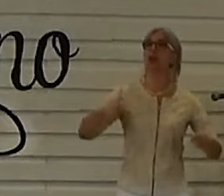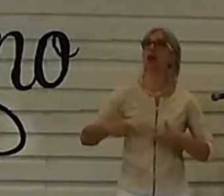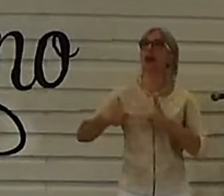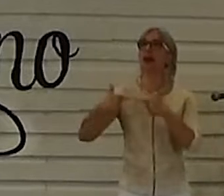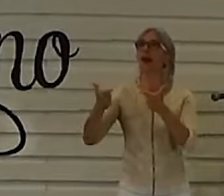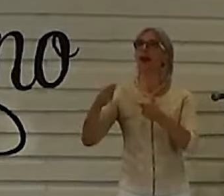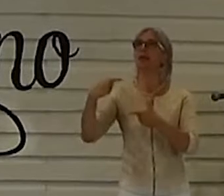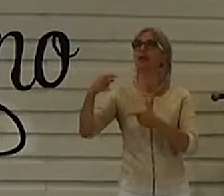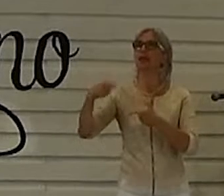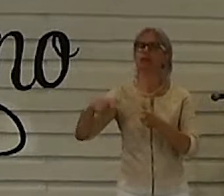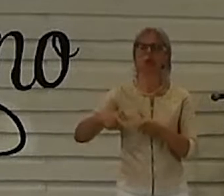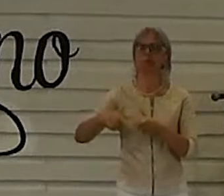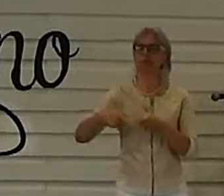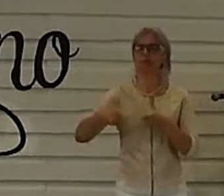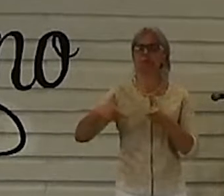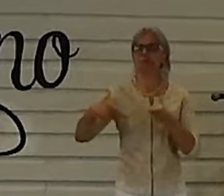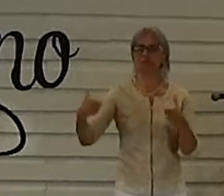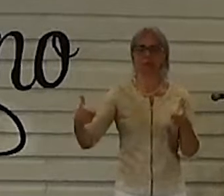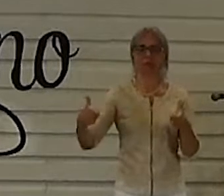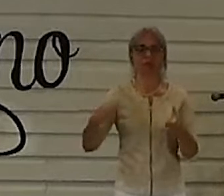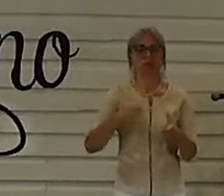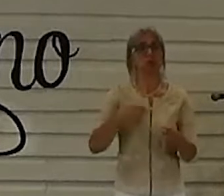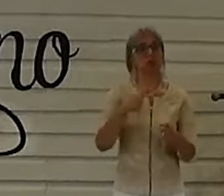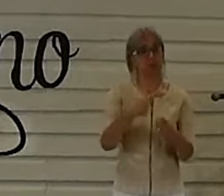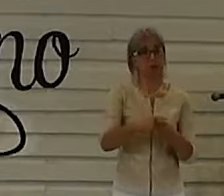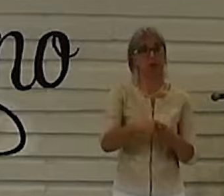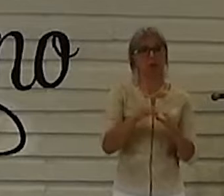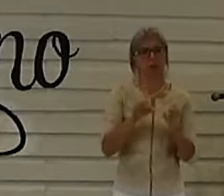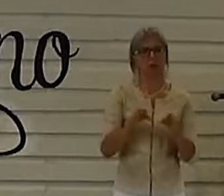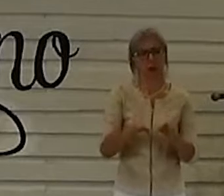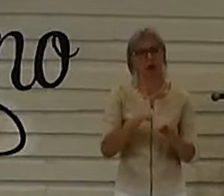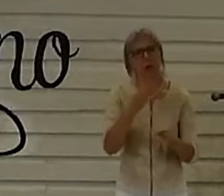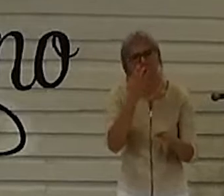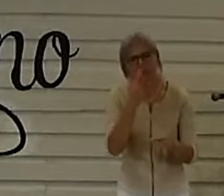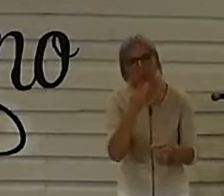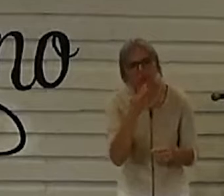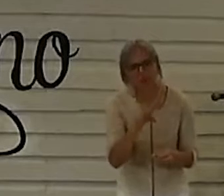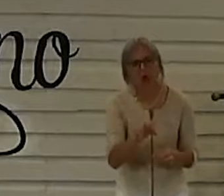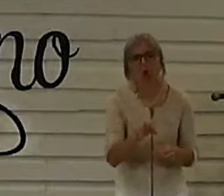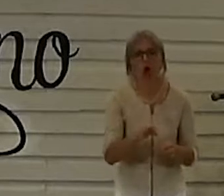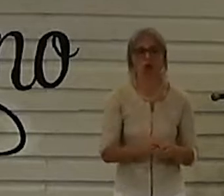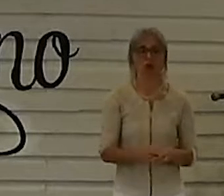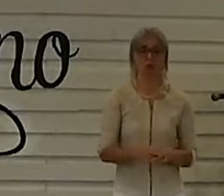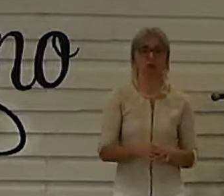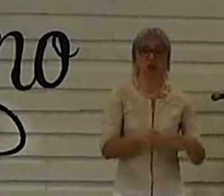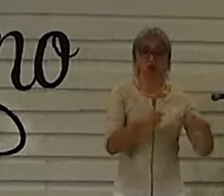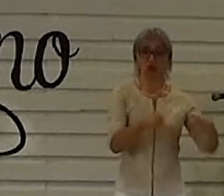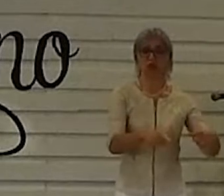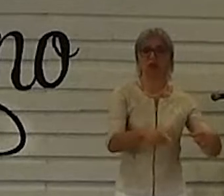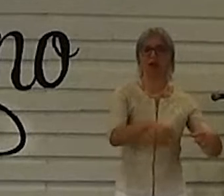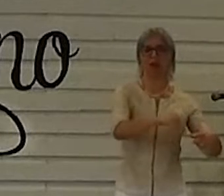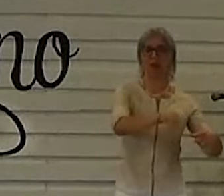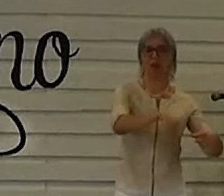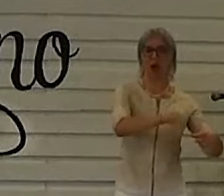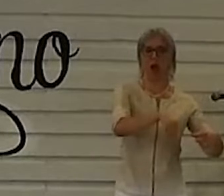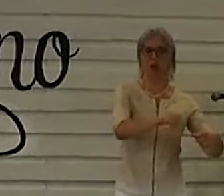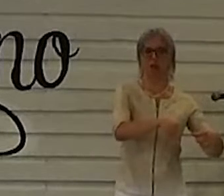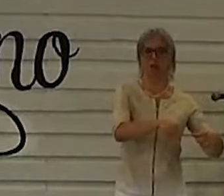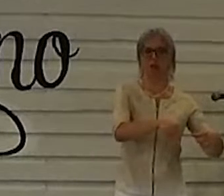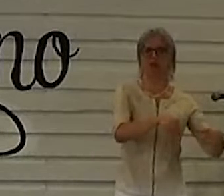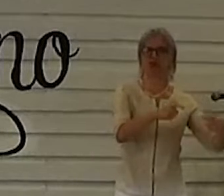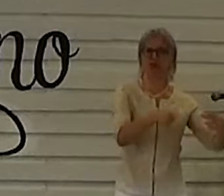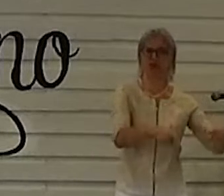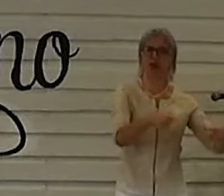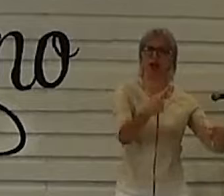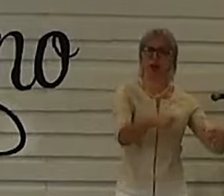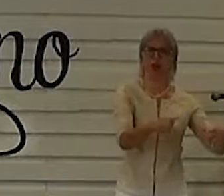testimoniare, in una città dove veramente, Napoli, la città dove veramente il peccato, dove veramente